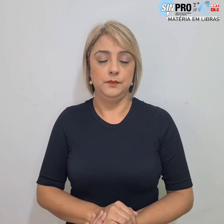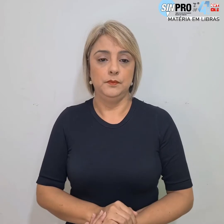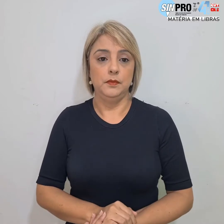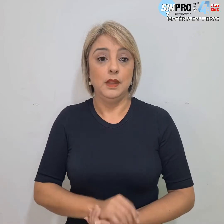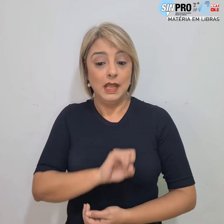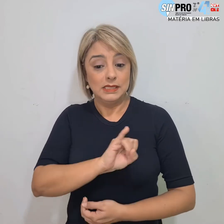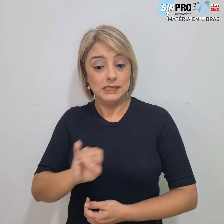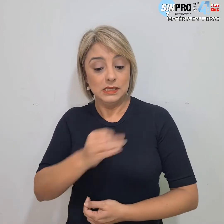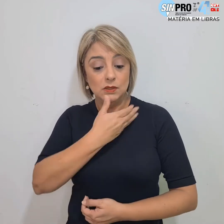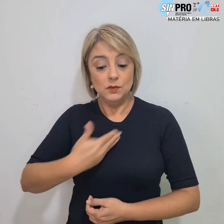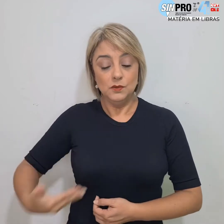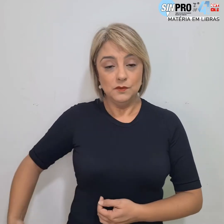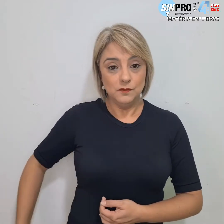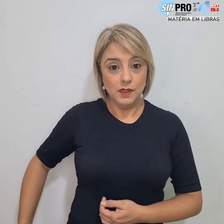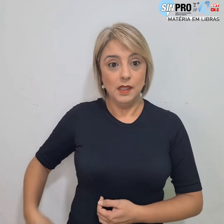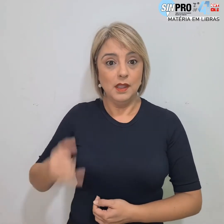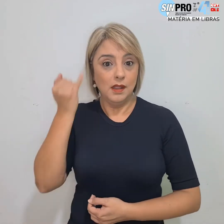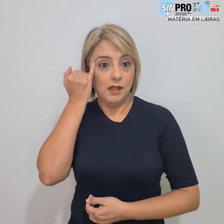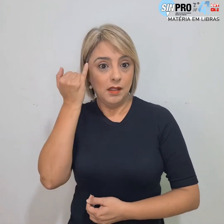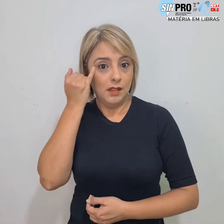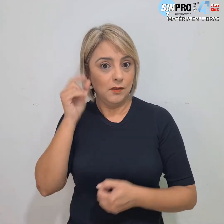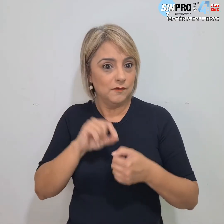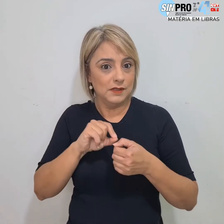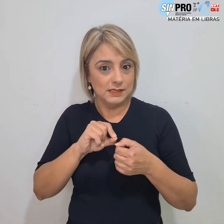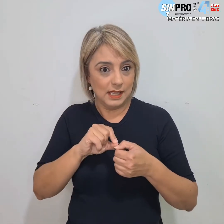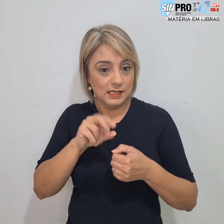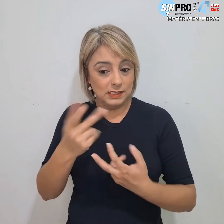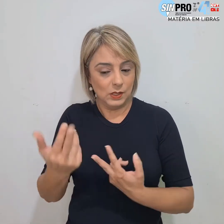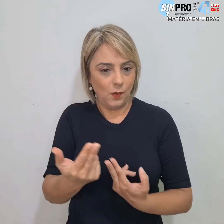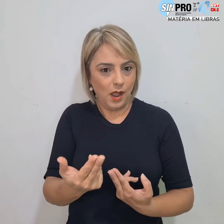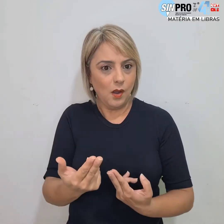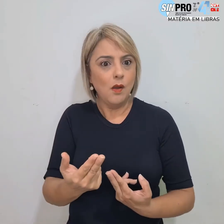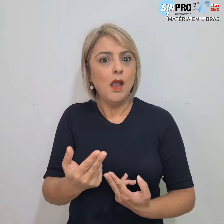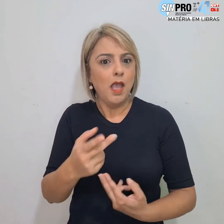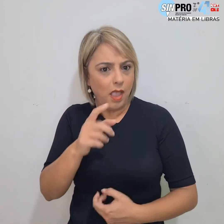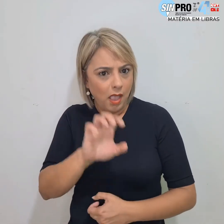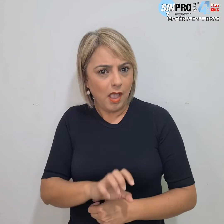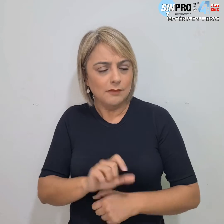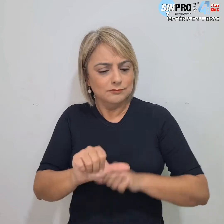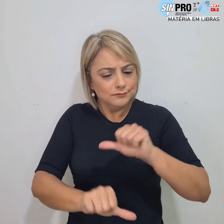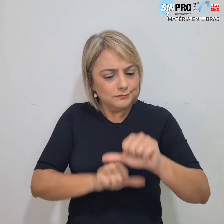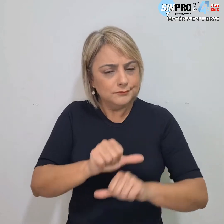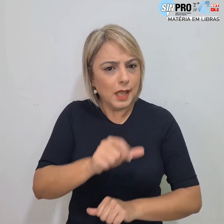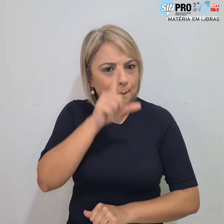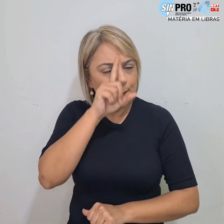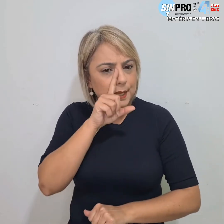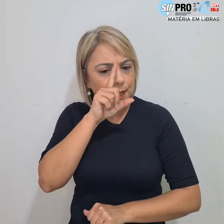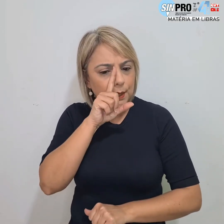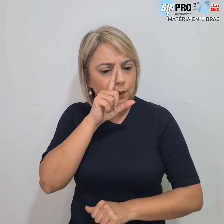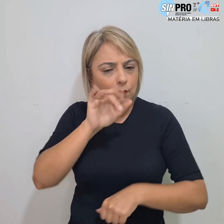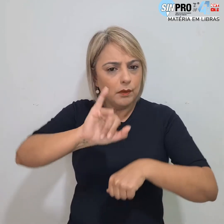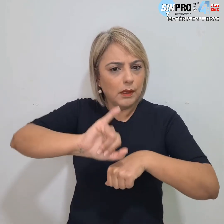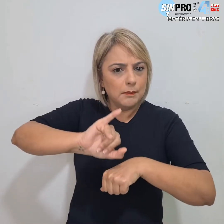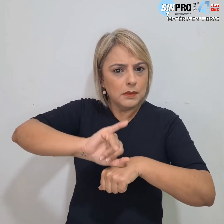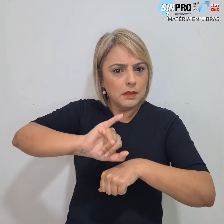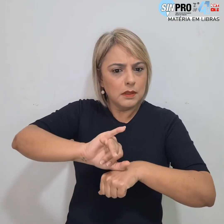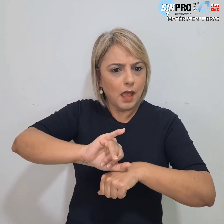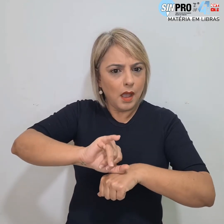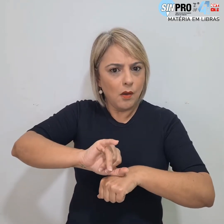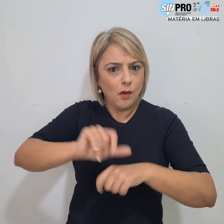Se o governo no Distrito Federal não agisse assim, correria o risco de transformar a capital do país no